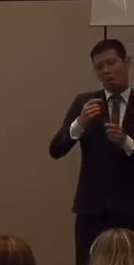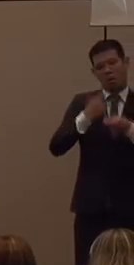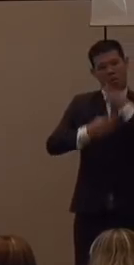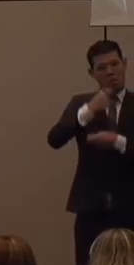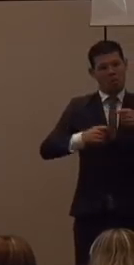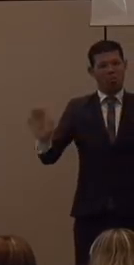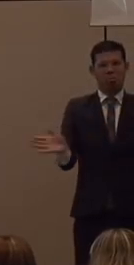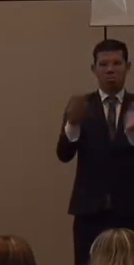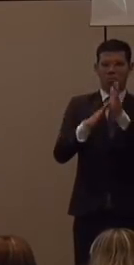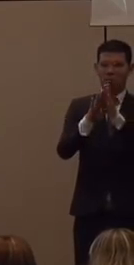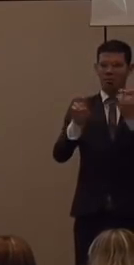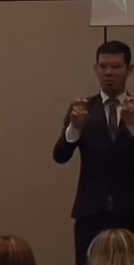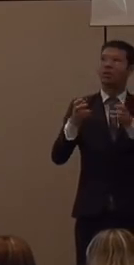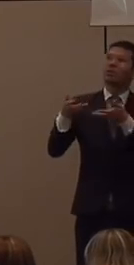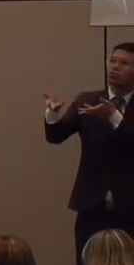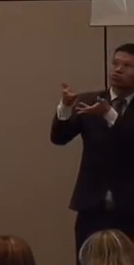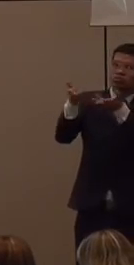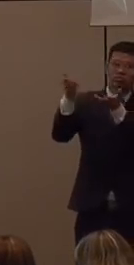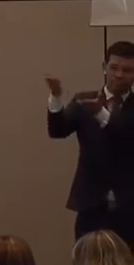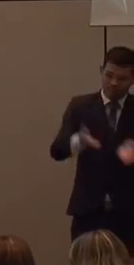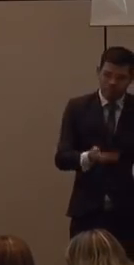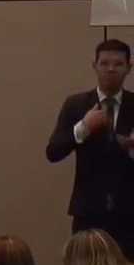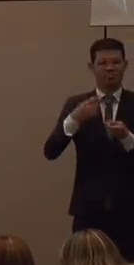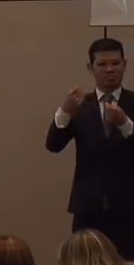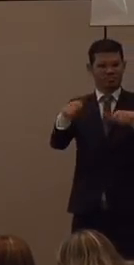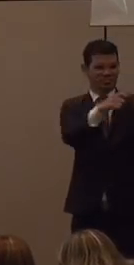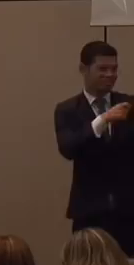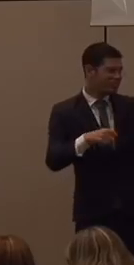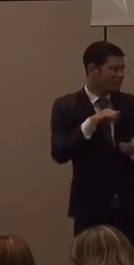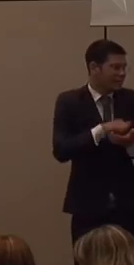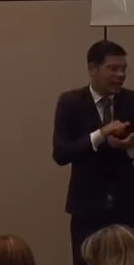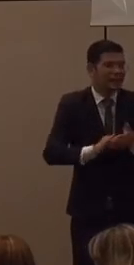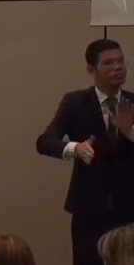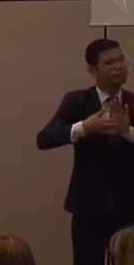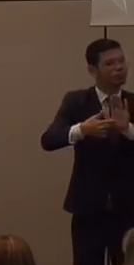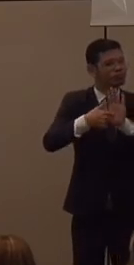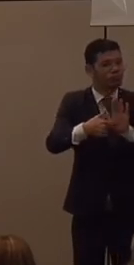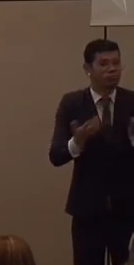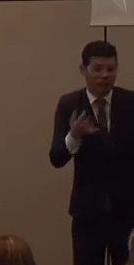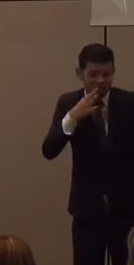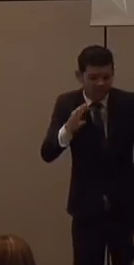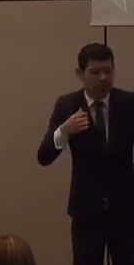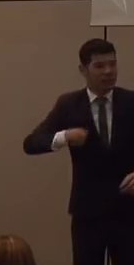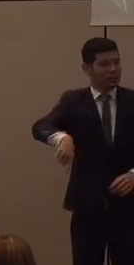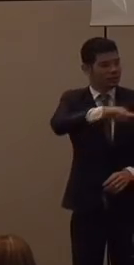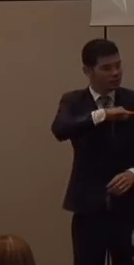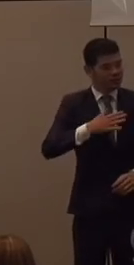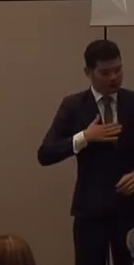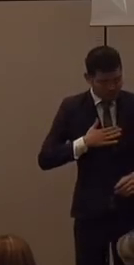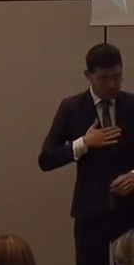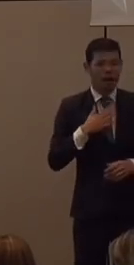que hay que evidenciar también que nosotros como ministerio comercio que tenemos el liderazgo en la política arancelaria